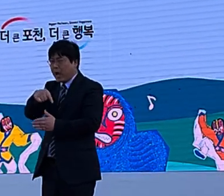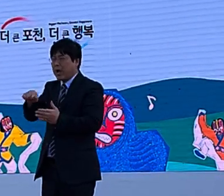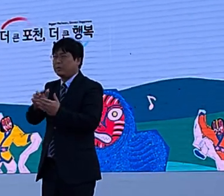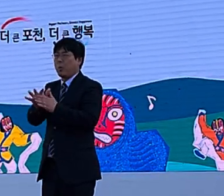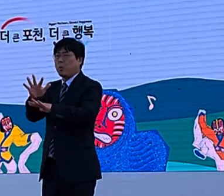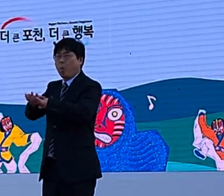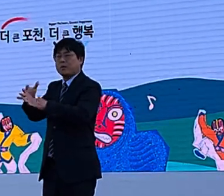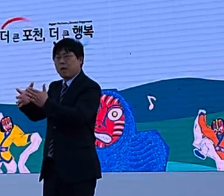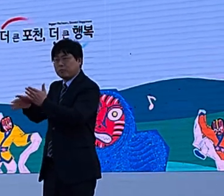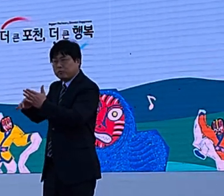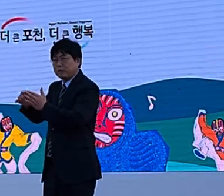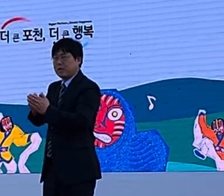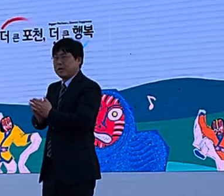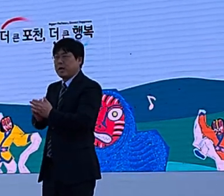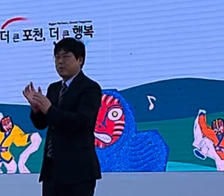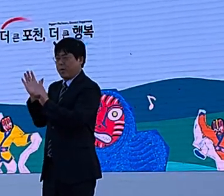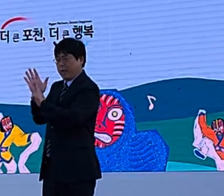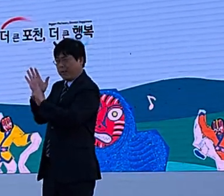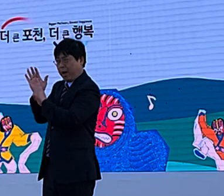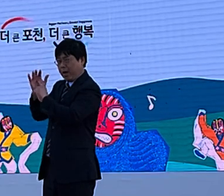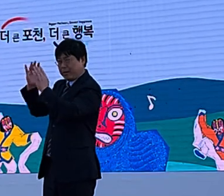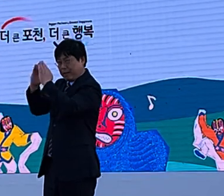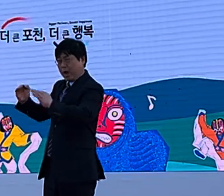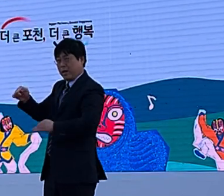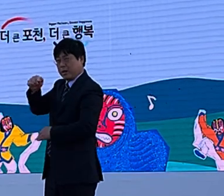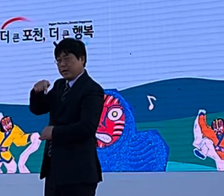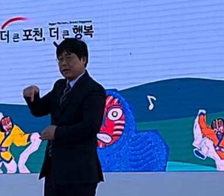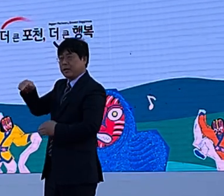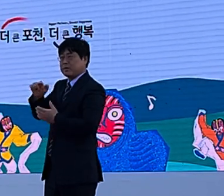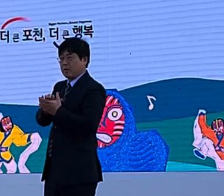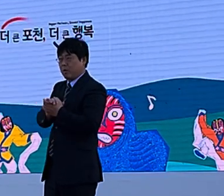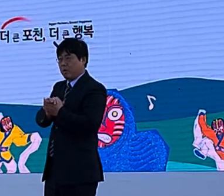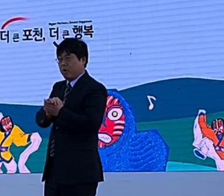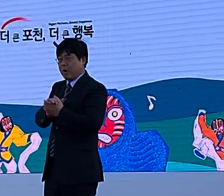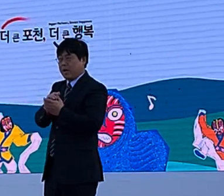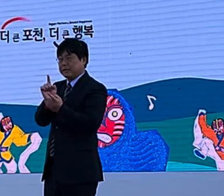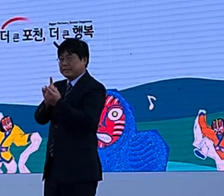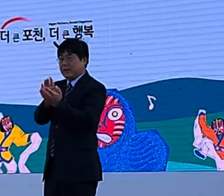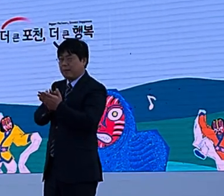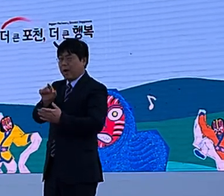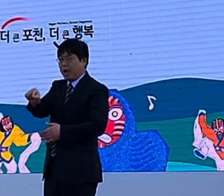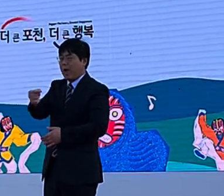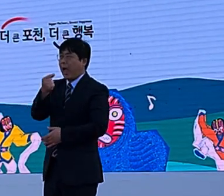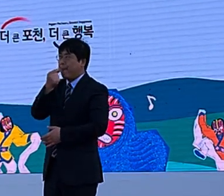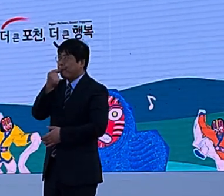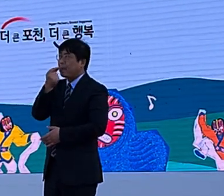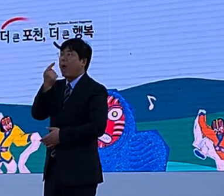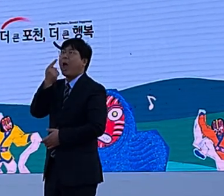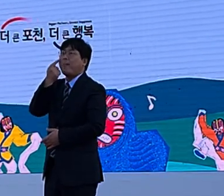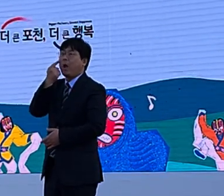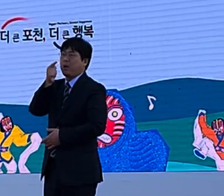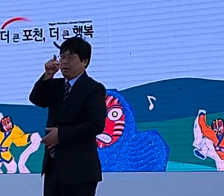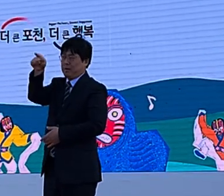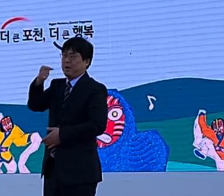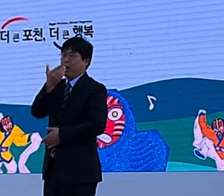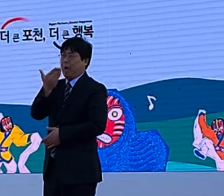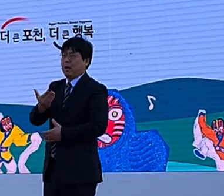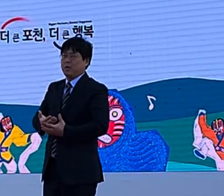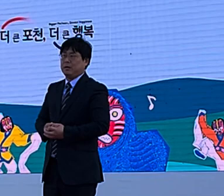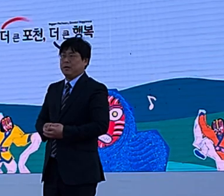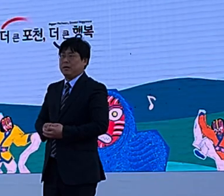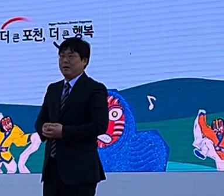농산물관 캠핑 테마전 등에서 후천농축산물을 직접 맛보실 수 있는 자리를 마련하였습니다